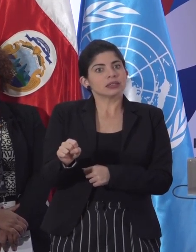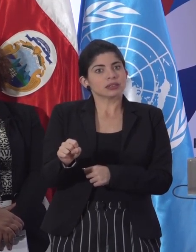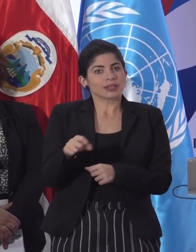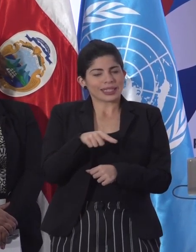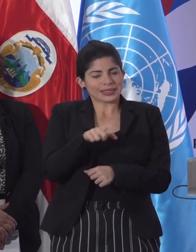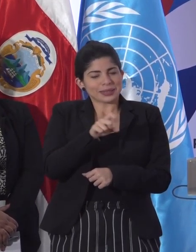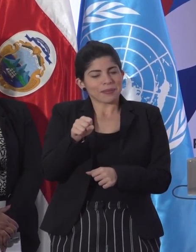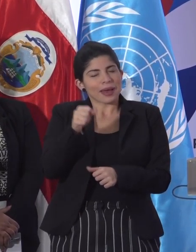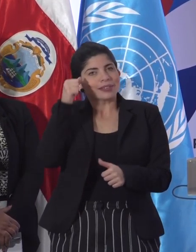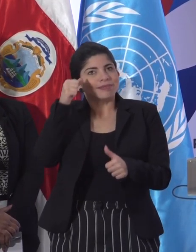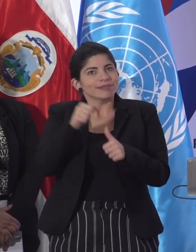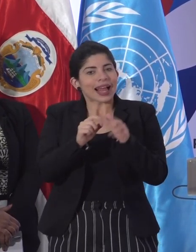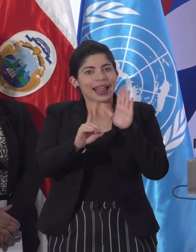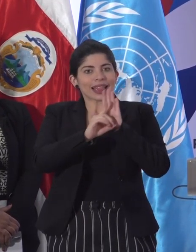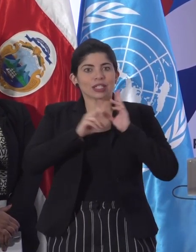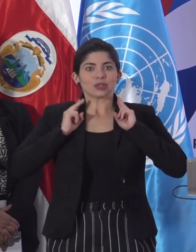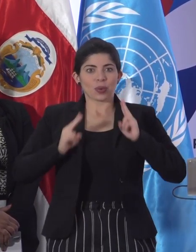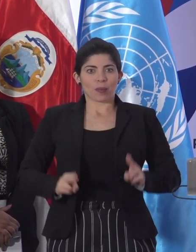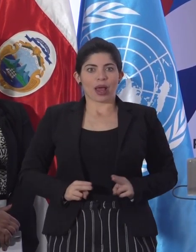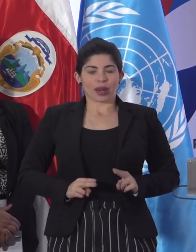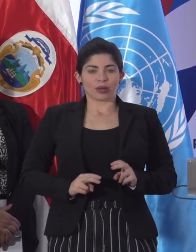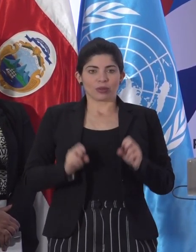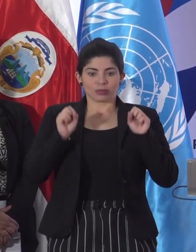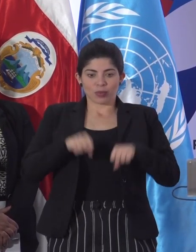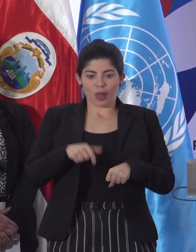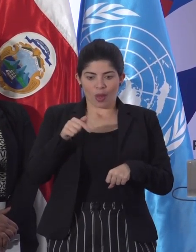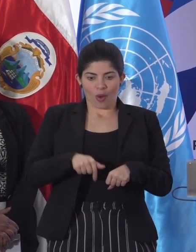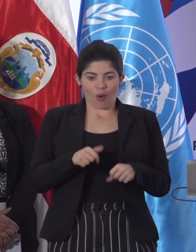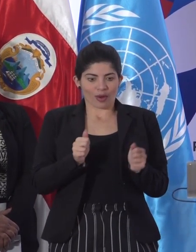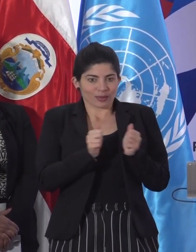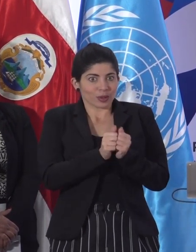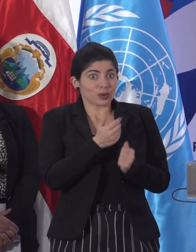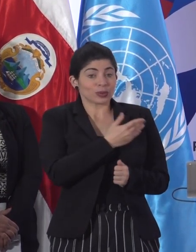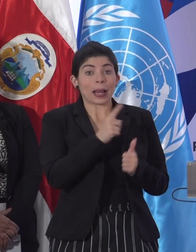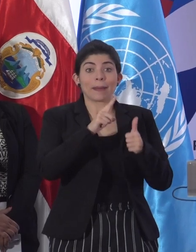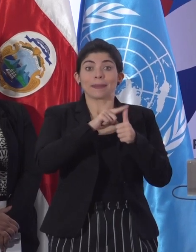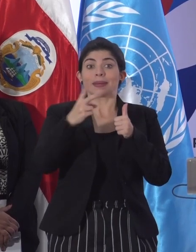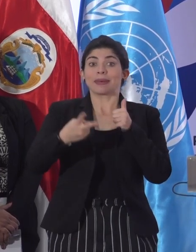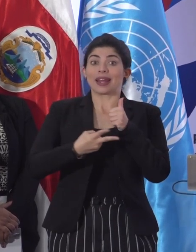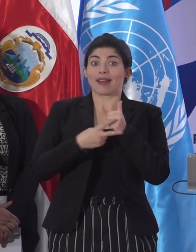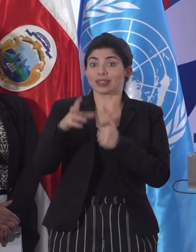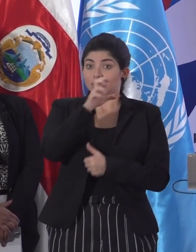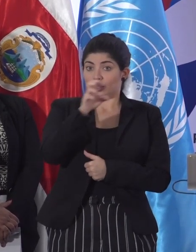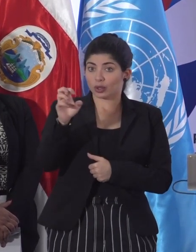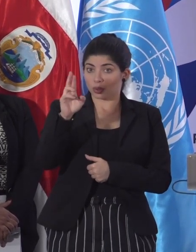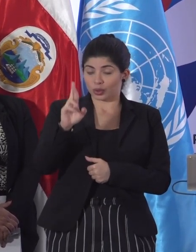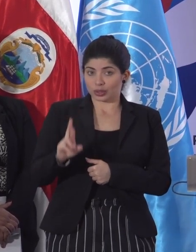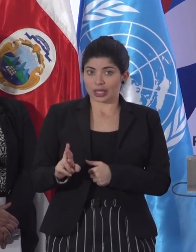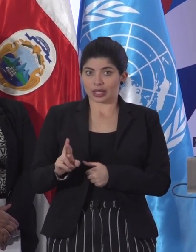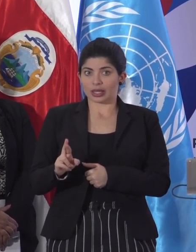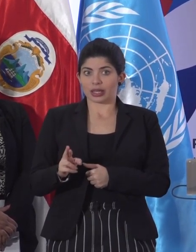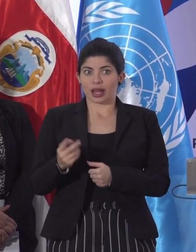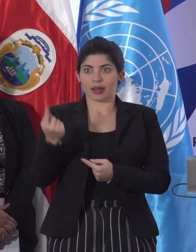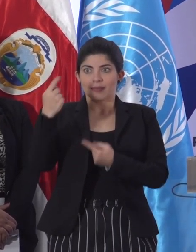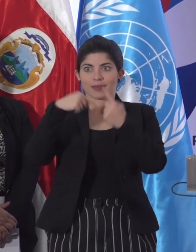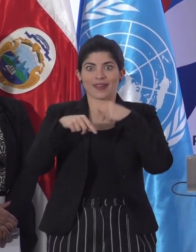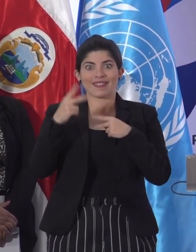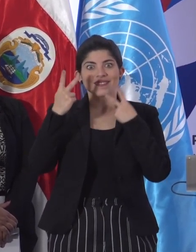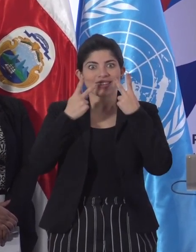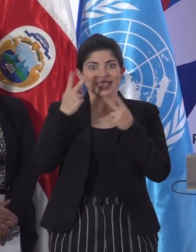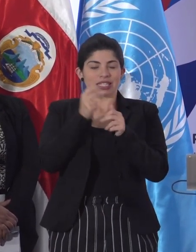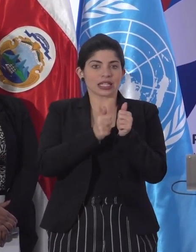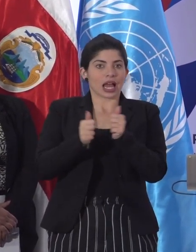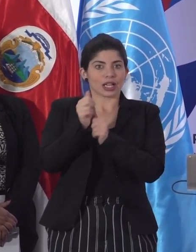que se conmemoran los derechos humanos, estar hoy aquí con usted. Es la primera vez que en Costa Rica tenemos la visita de una